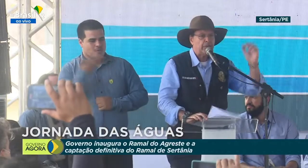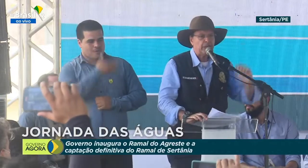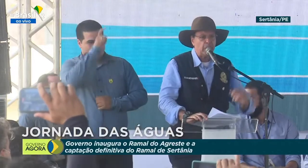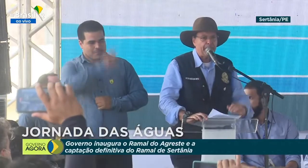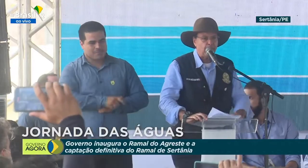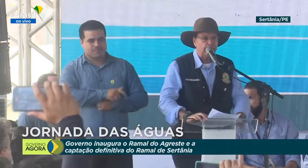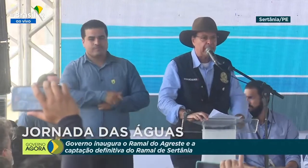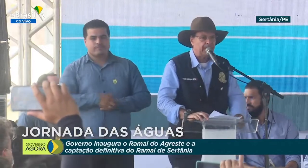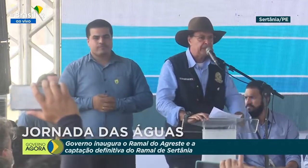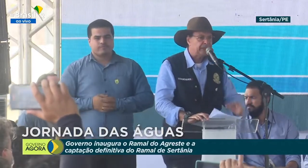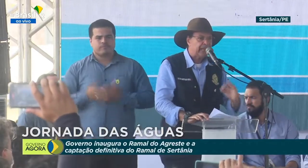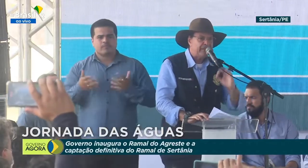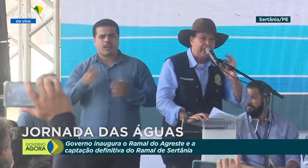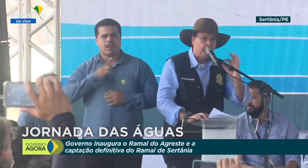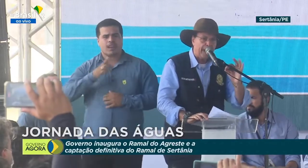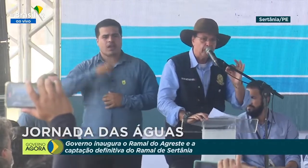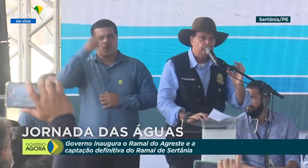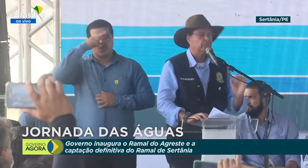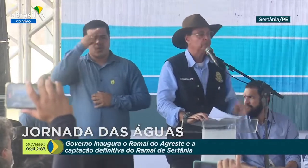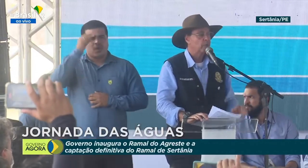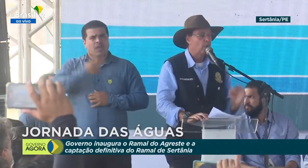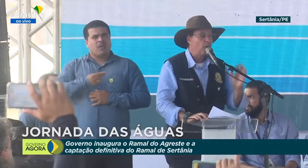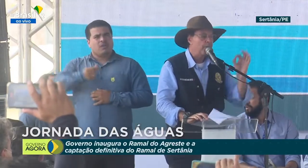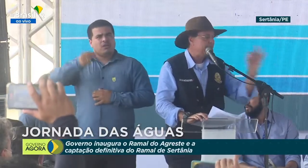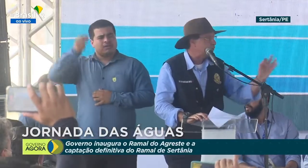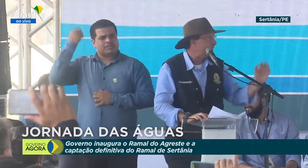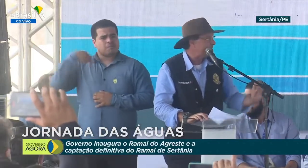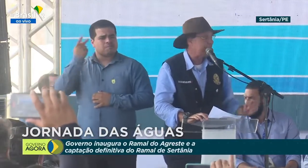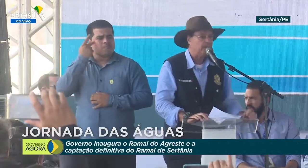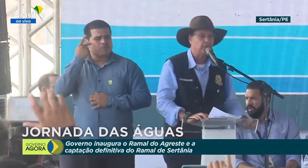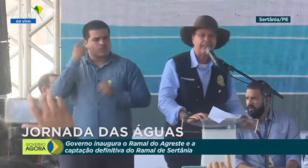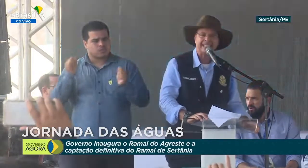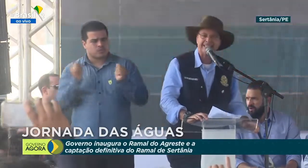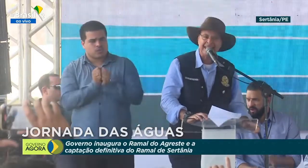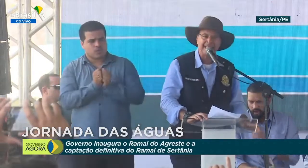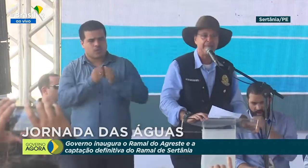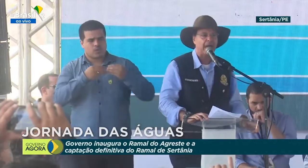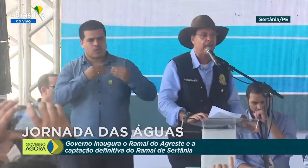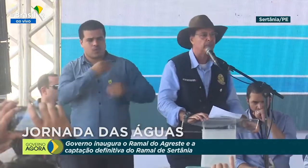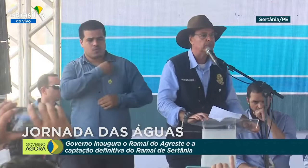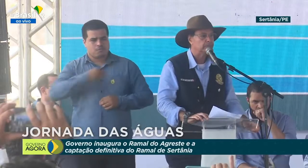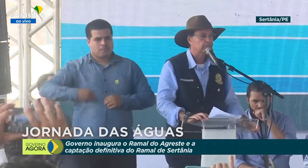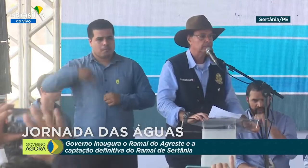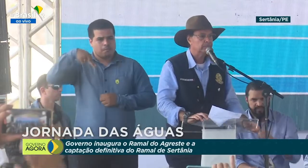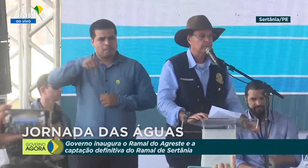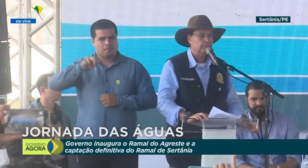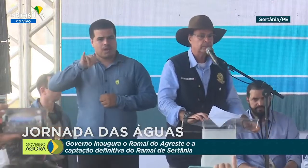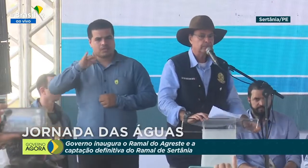Eu tenho uma história para contar. Estava em São Paulo com o ministro Marcelo no dia 30 de maio.